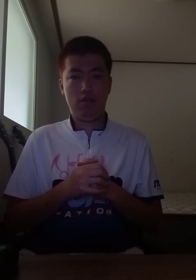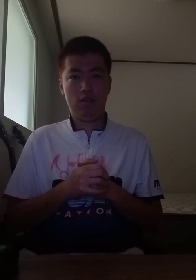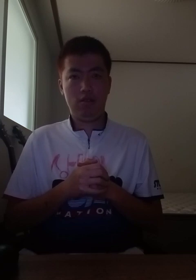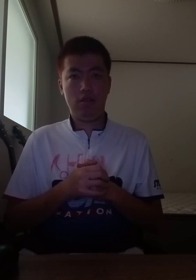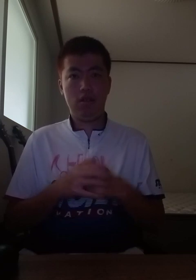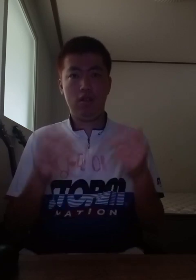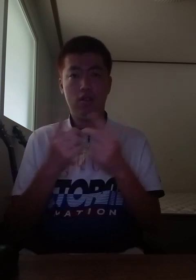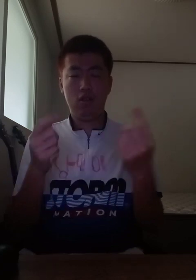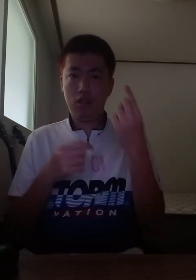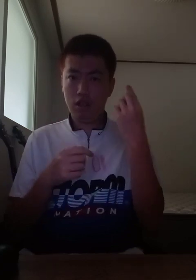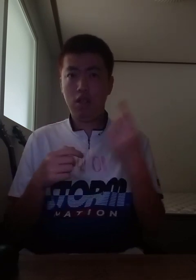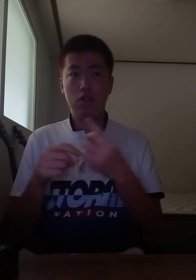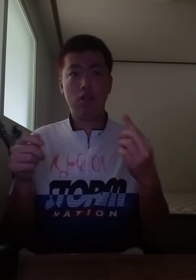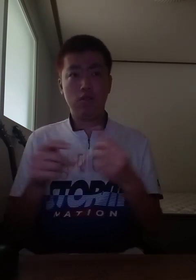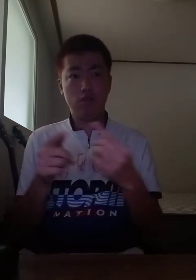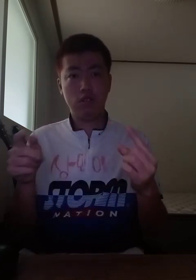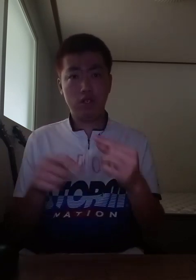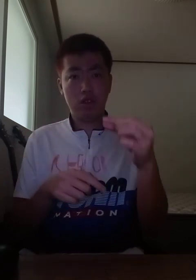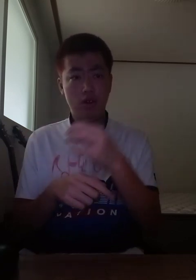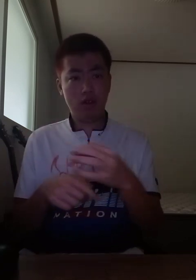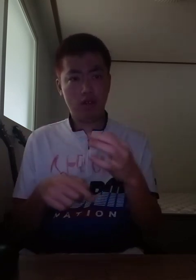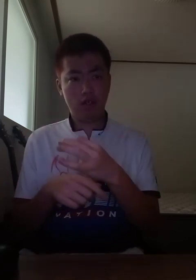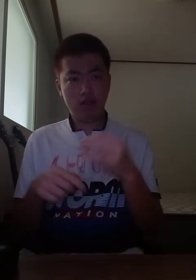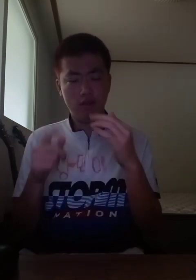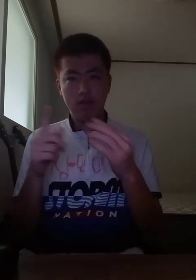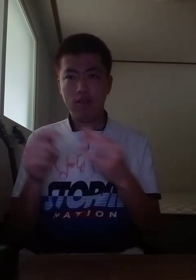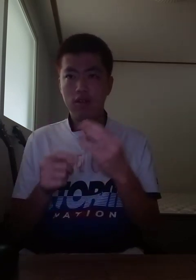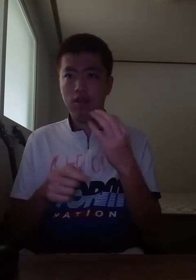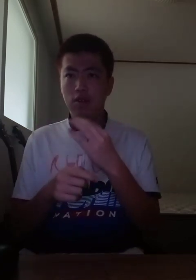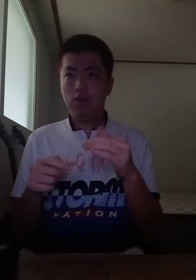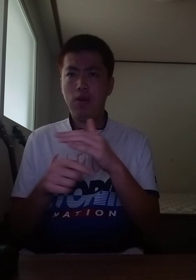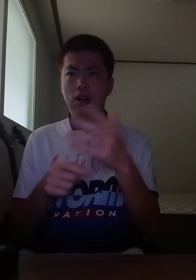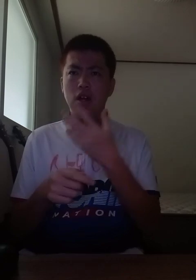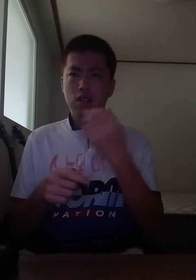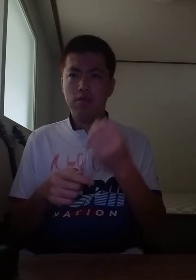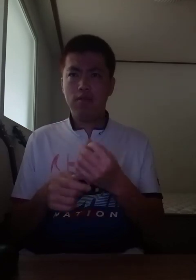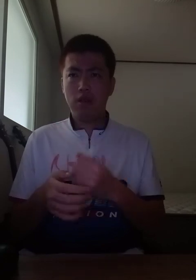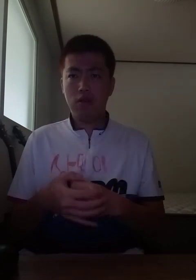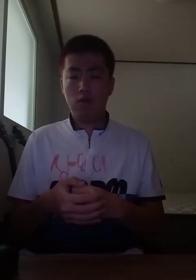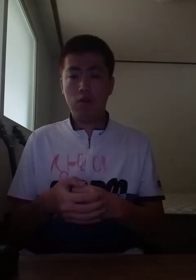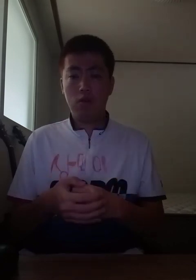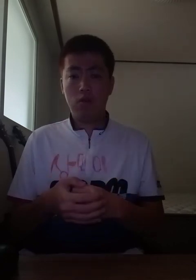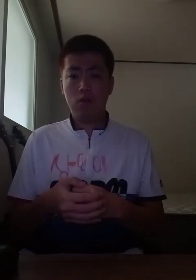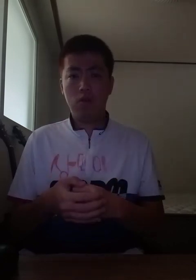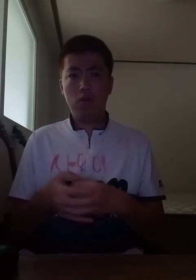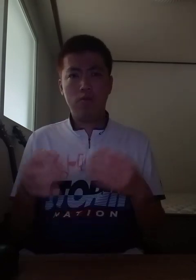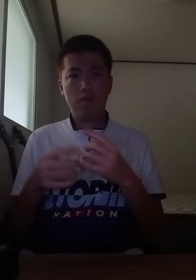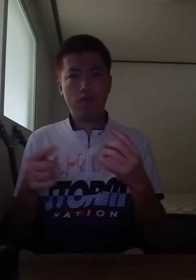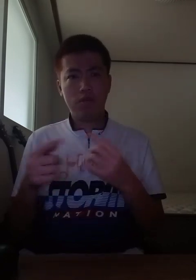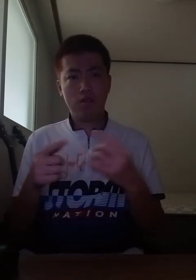어제 개통한 수원역 버스 환승센터를 찾은 시민들은 혼란스럽습니다. 저도 늙었거든요.